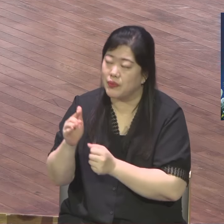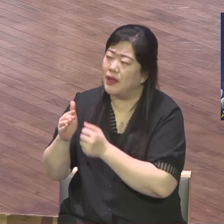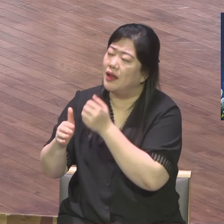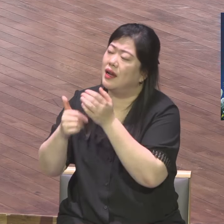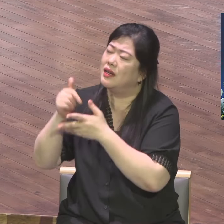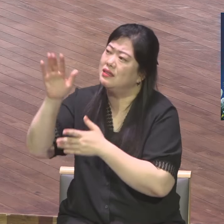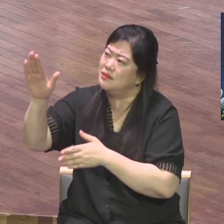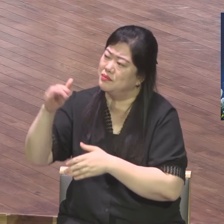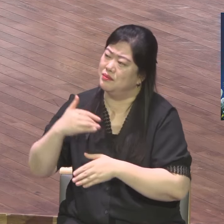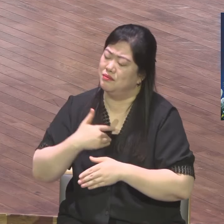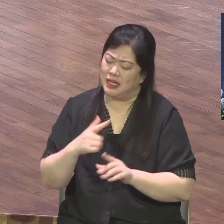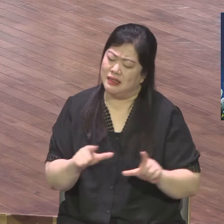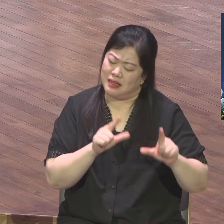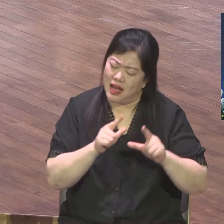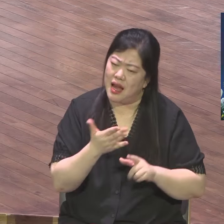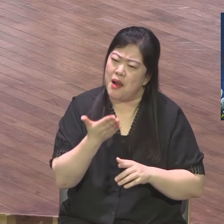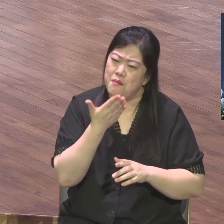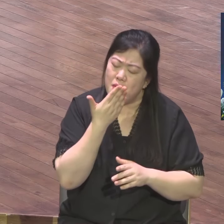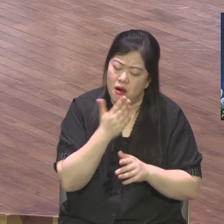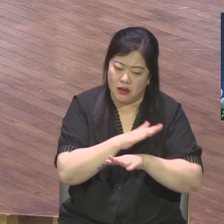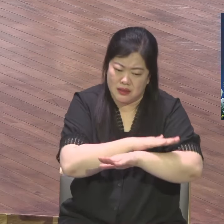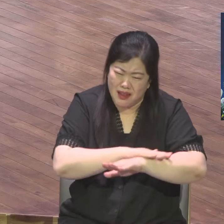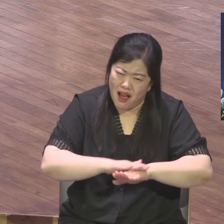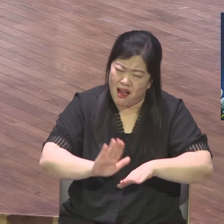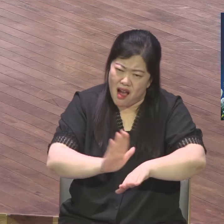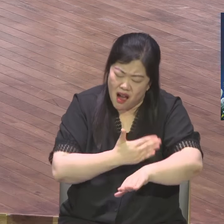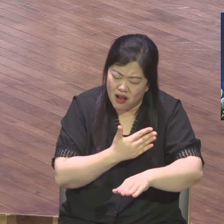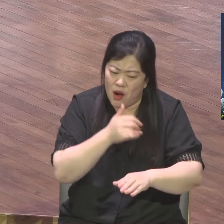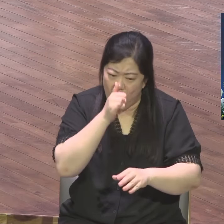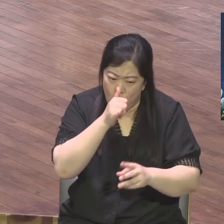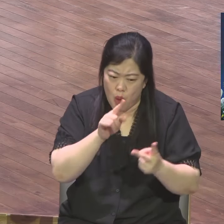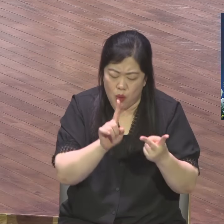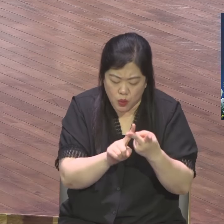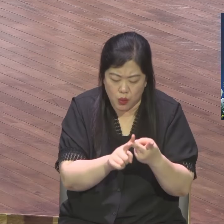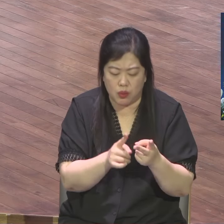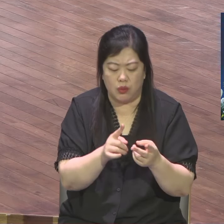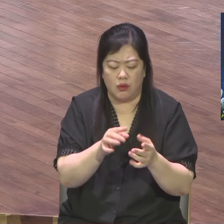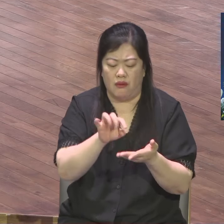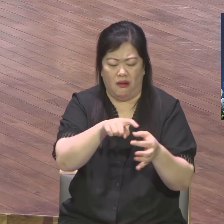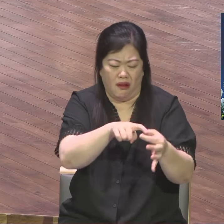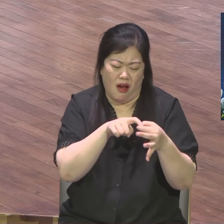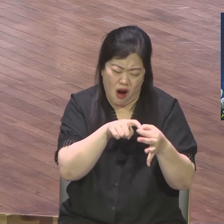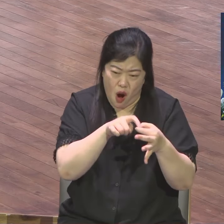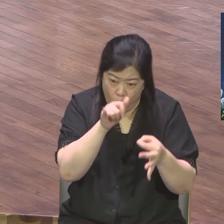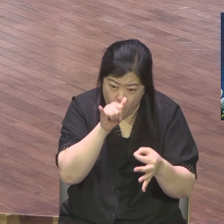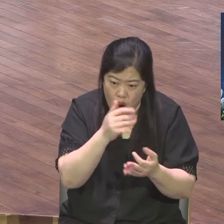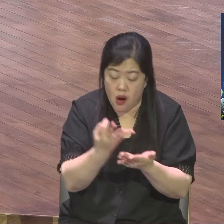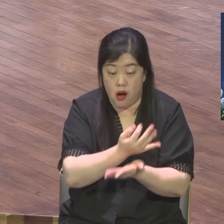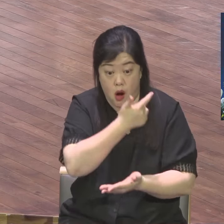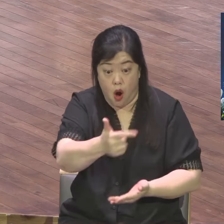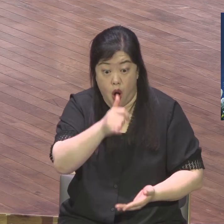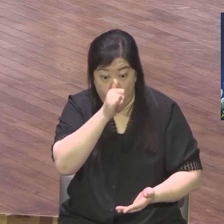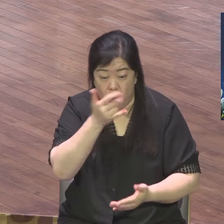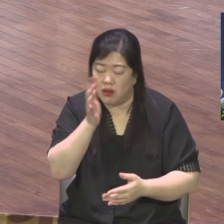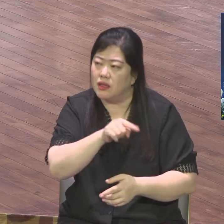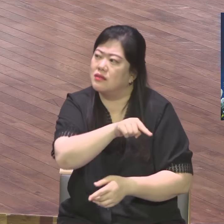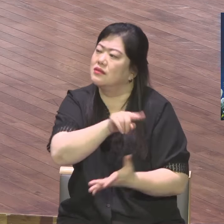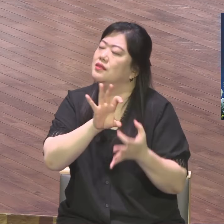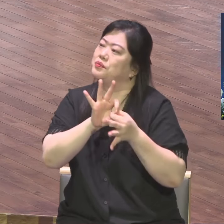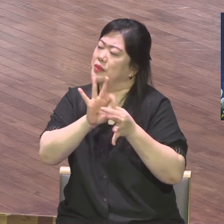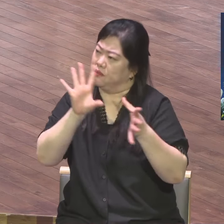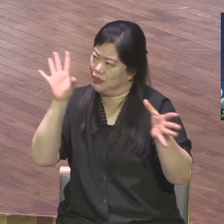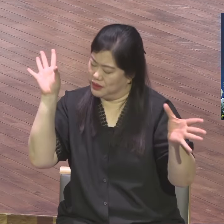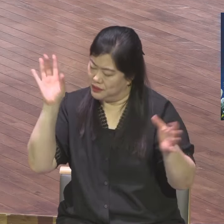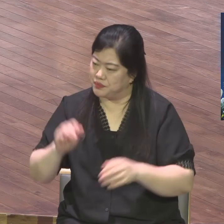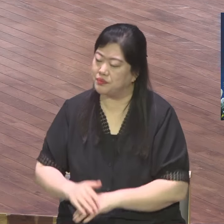컨트롤할 수 있는 영적 능력. 우리가 오해하지 마야 될 것은요 이 아굴이 드린 기도 본질은 부자가 되게